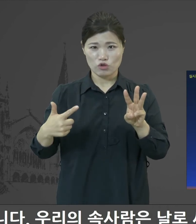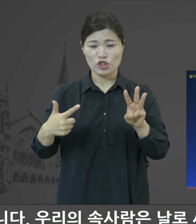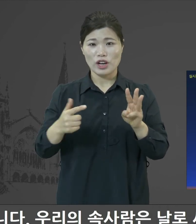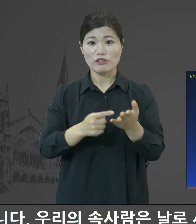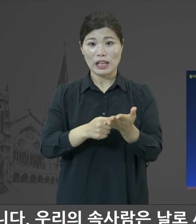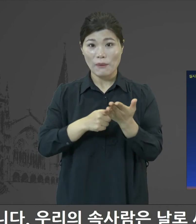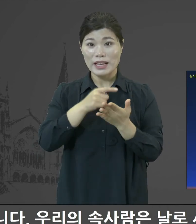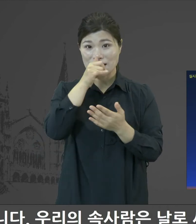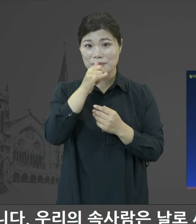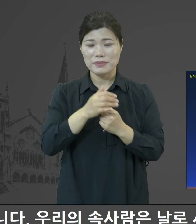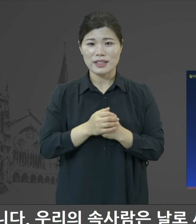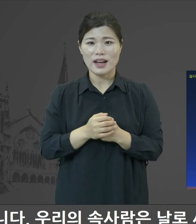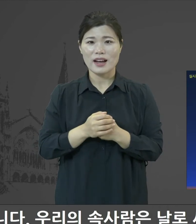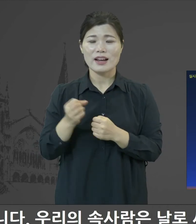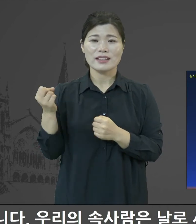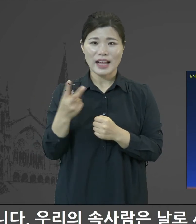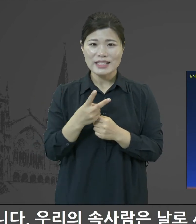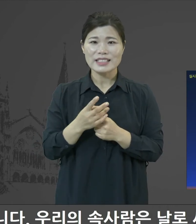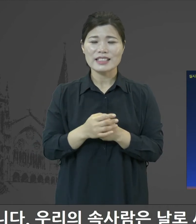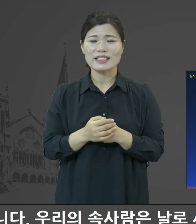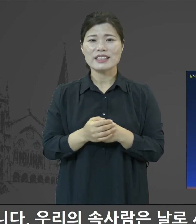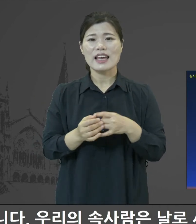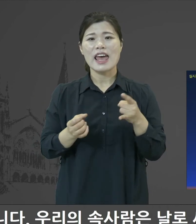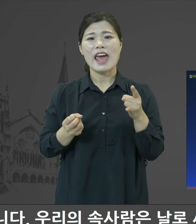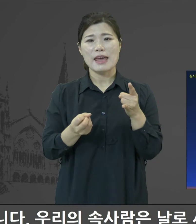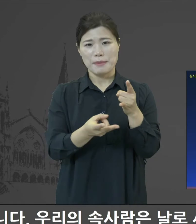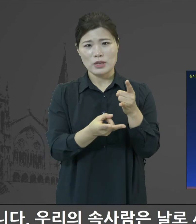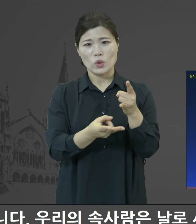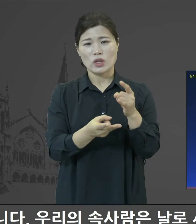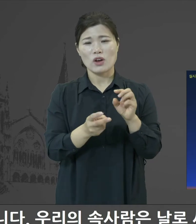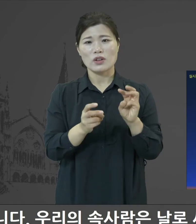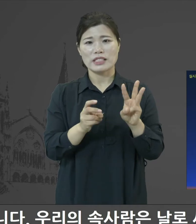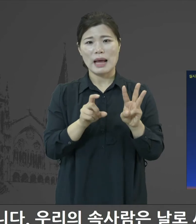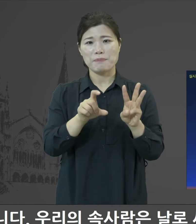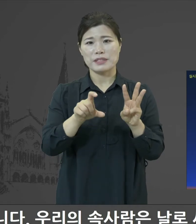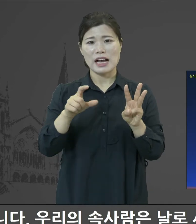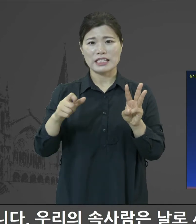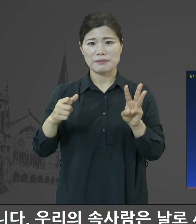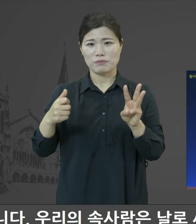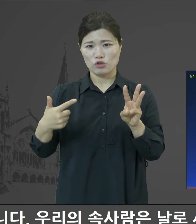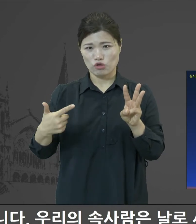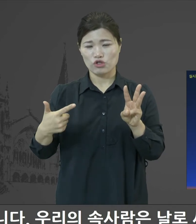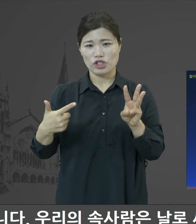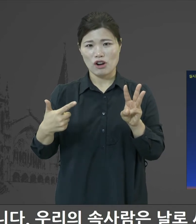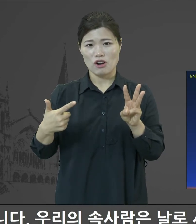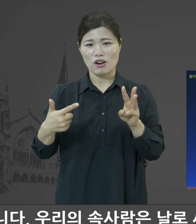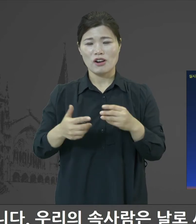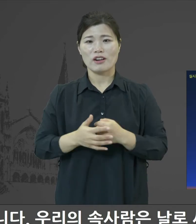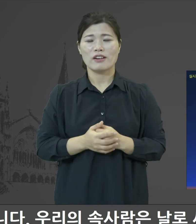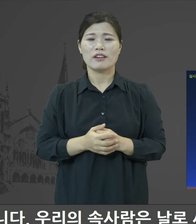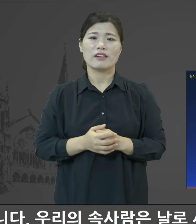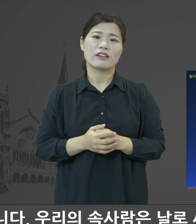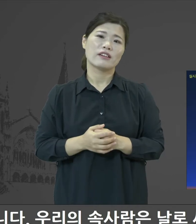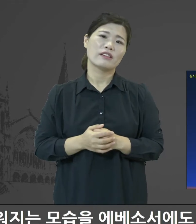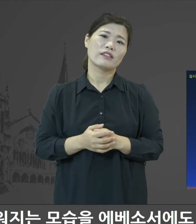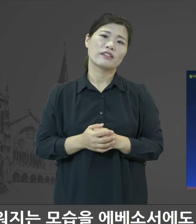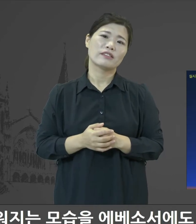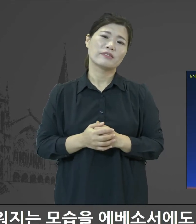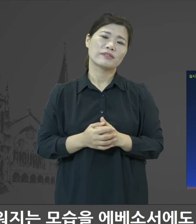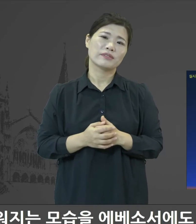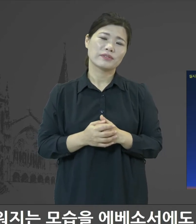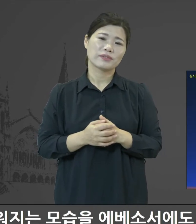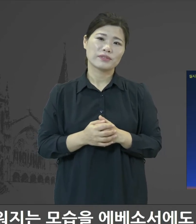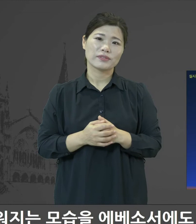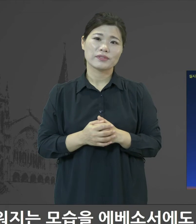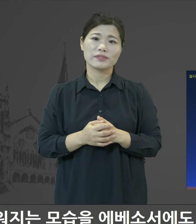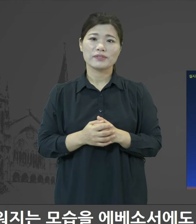한번 가보십시다. 다시 에베소서로 돌아가서, 에베소서 오늘 본문보다 조금 더 위죠. 3장 16절. 에베소서